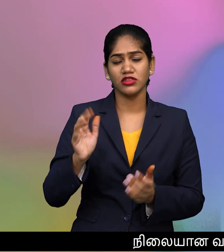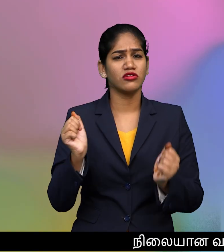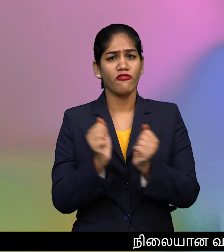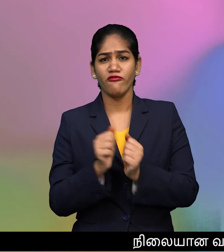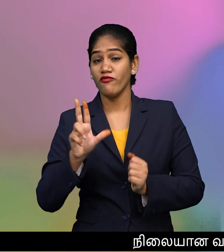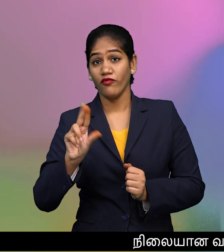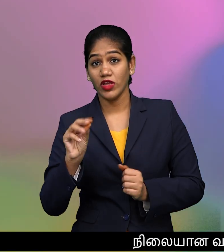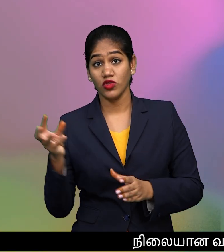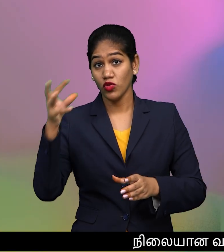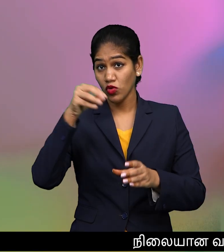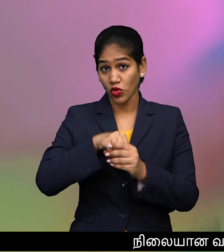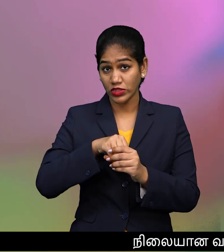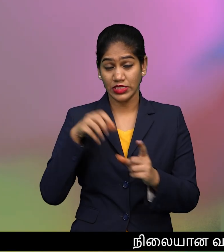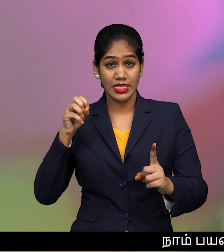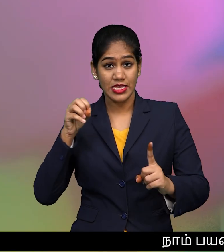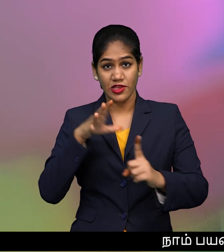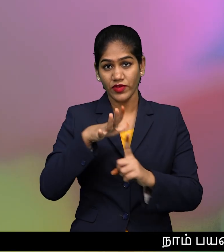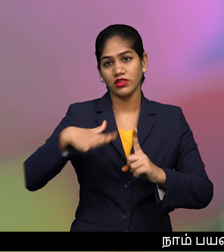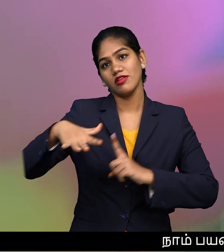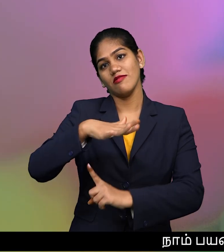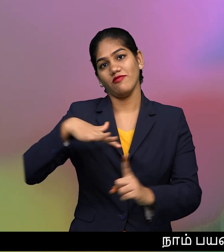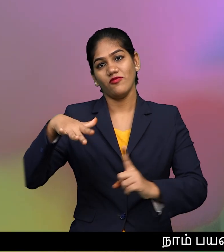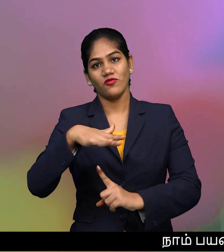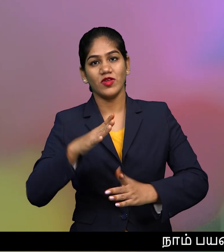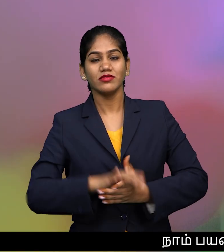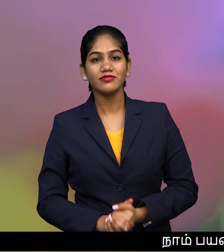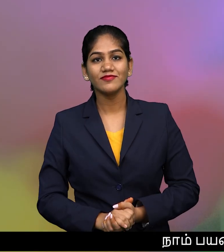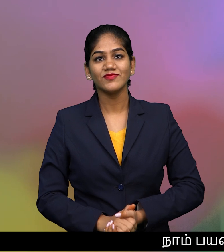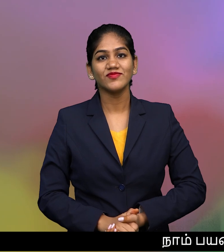நிலையான வளர்ச்சியை அடைய நாம் பயன்படுத்த வேண்டும்.